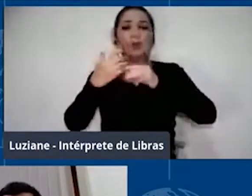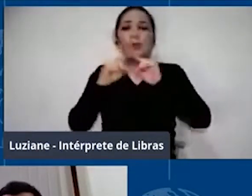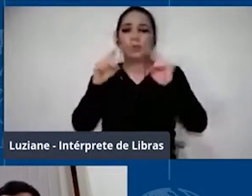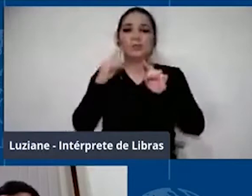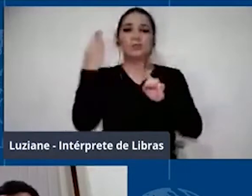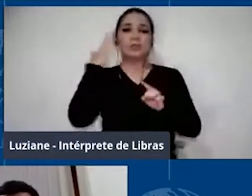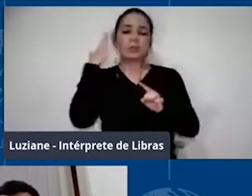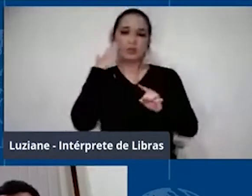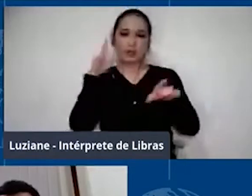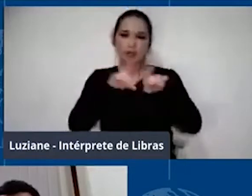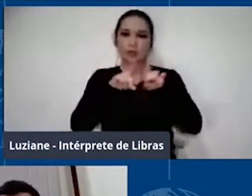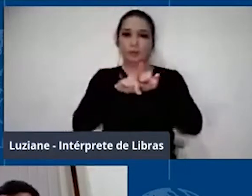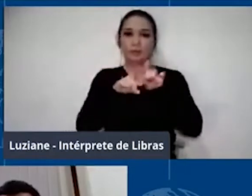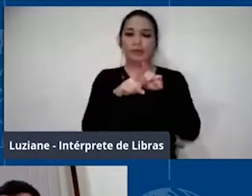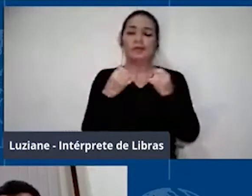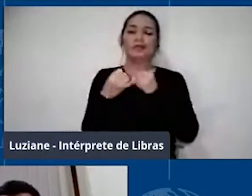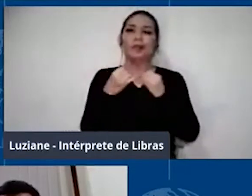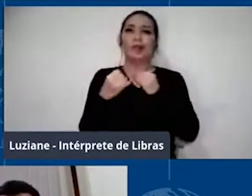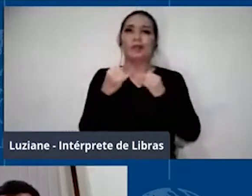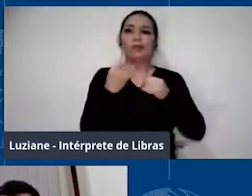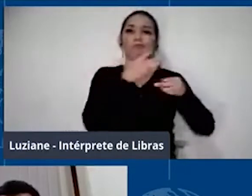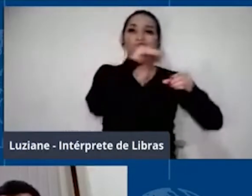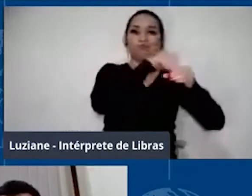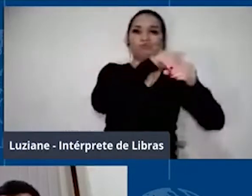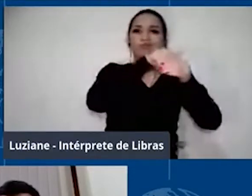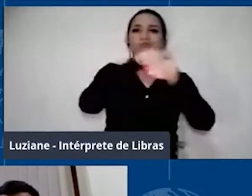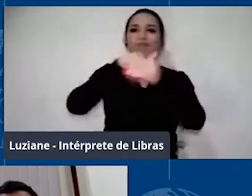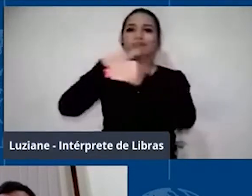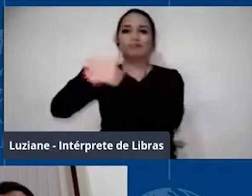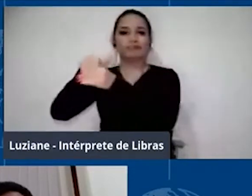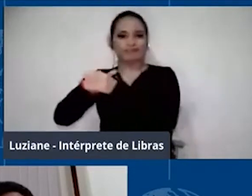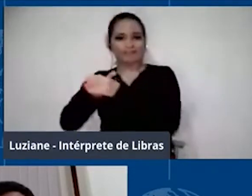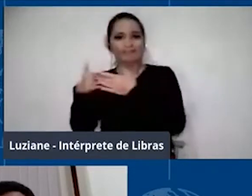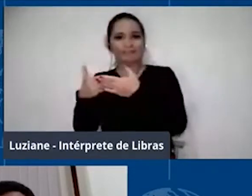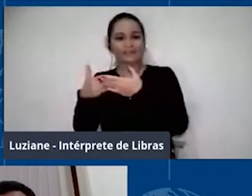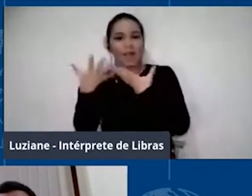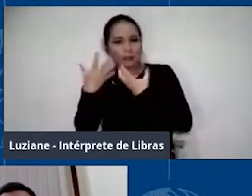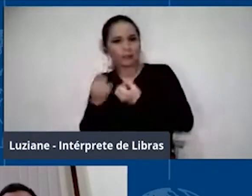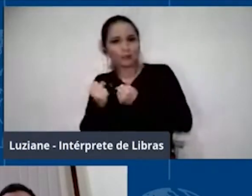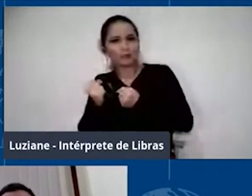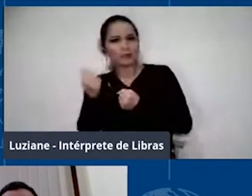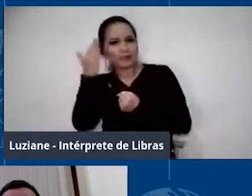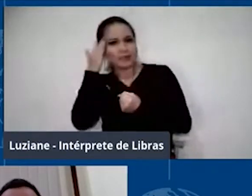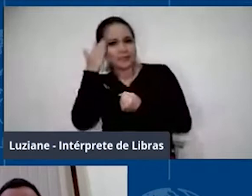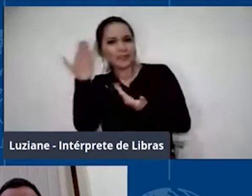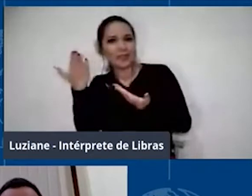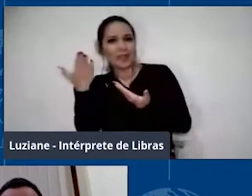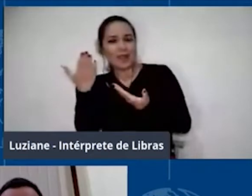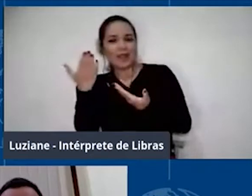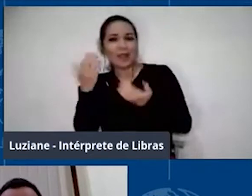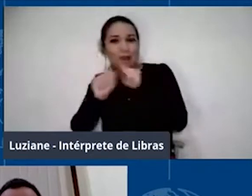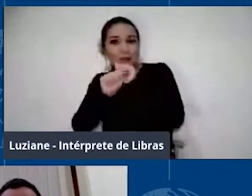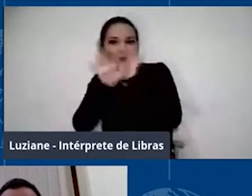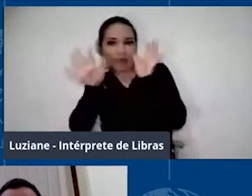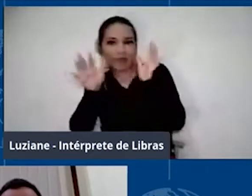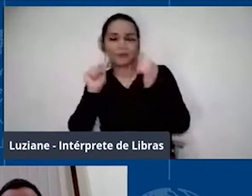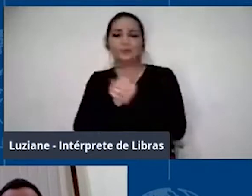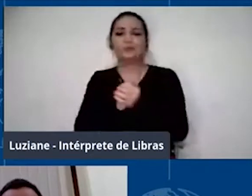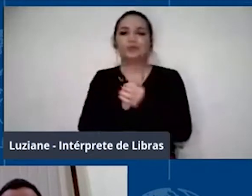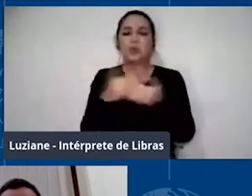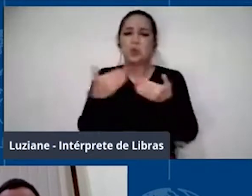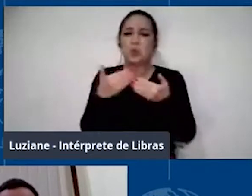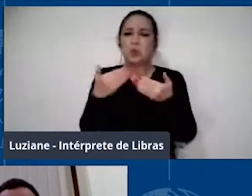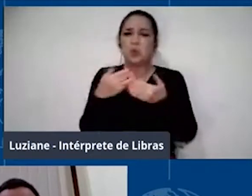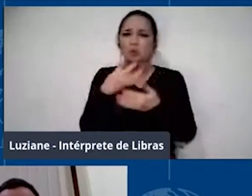se o eleitorado vai, digamos, absorver. Vi hoje um evento na Amazônia,